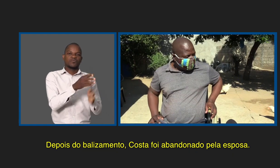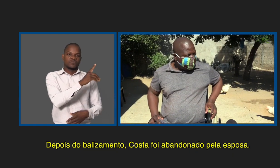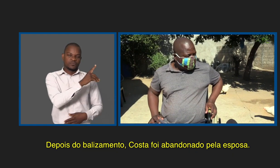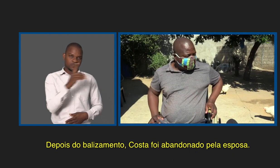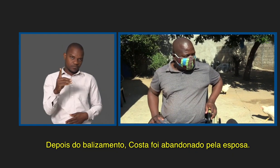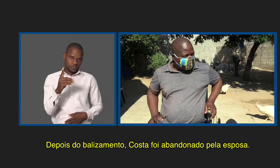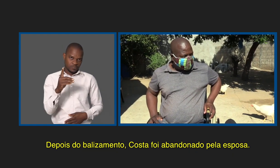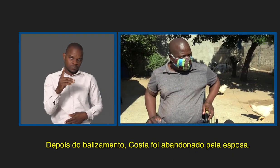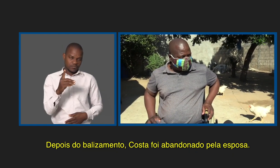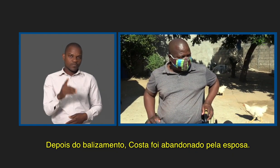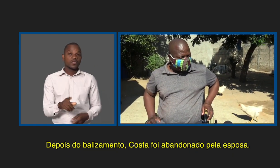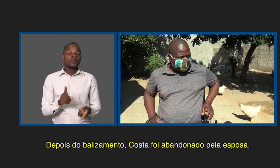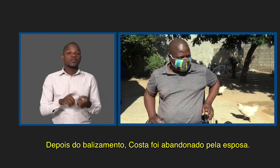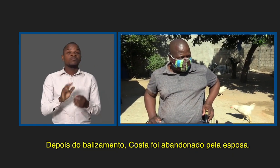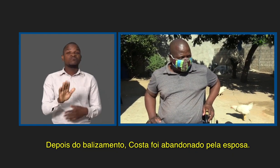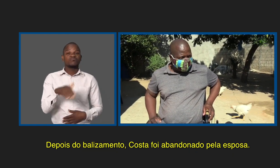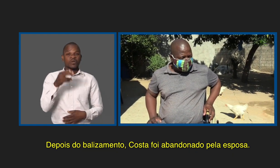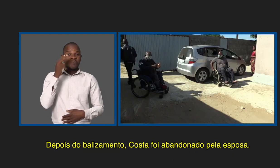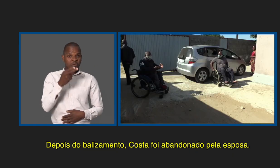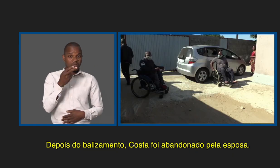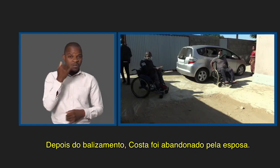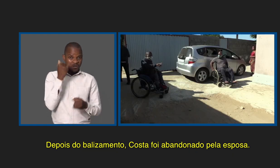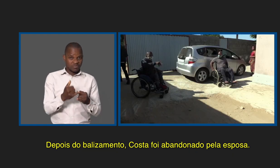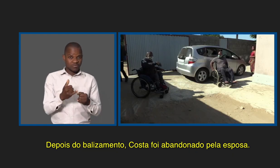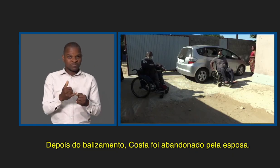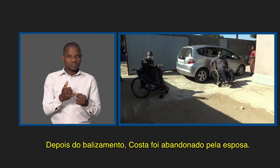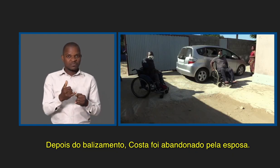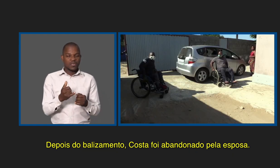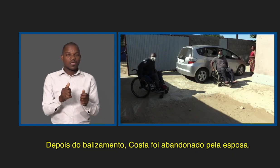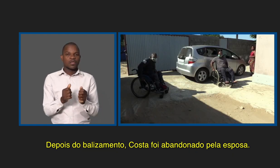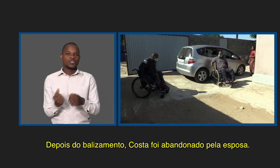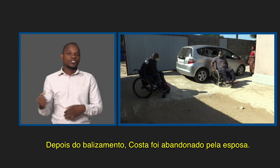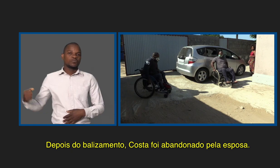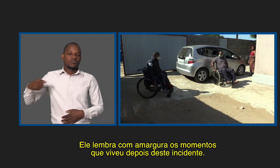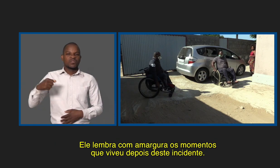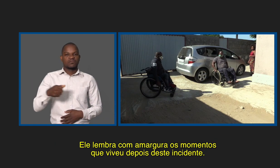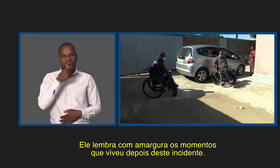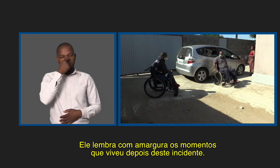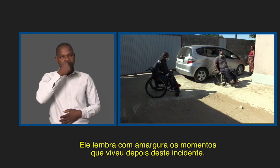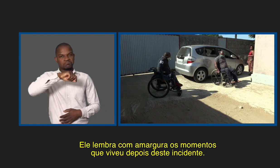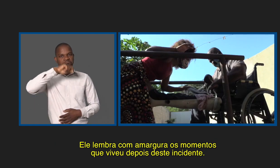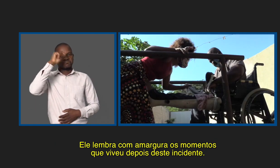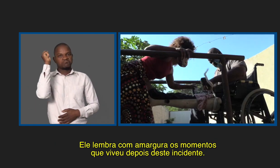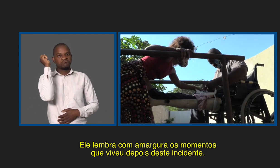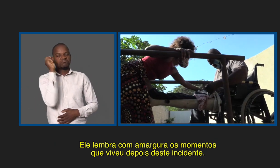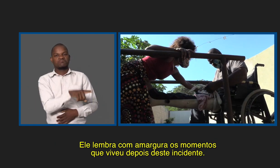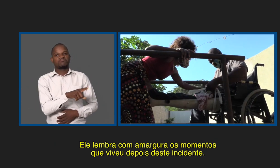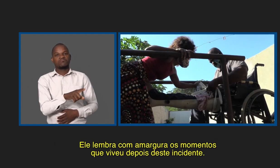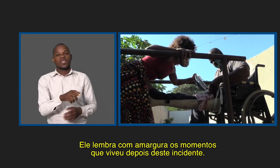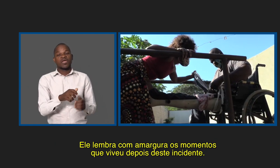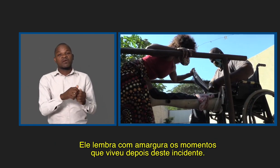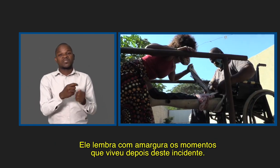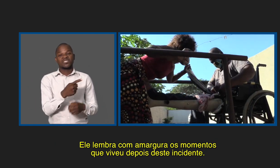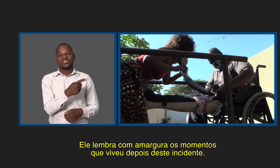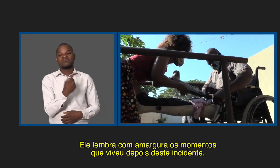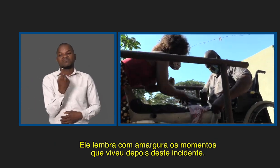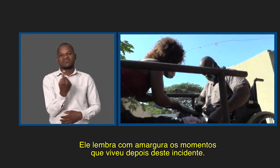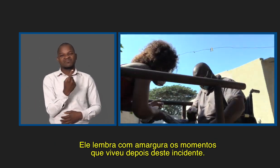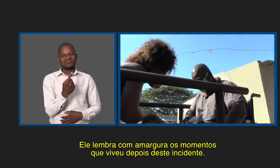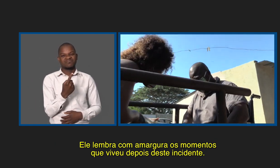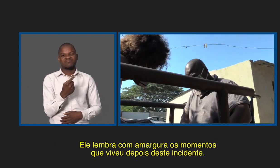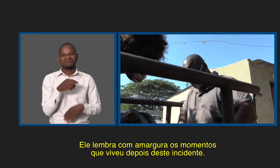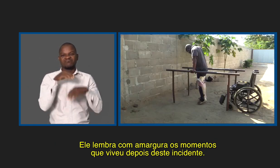Depois do balhamento, Costa foi abandonado pela esposa. Ele lembra com amargura